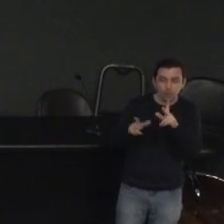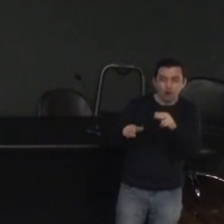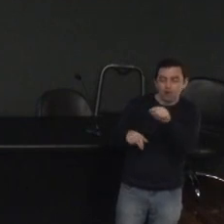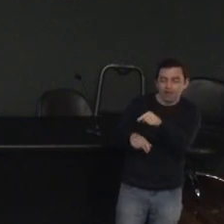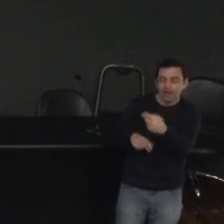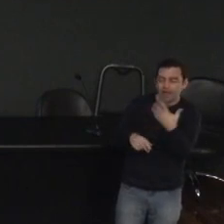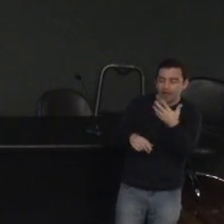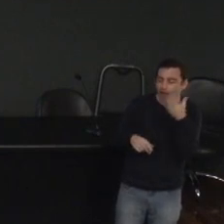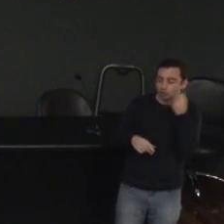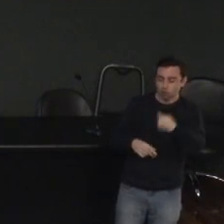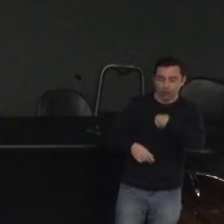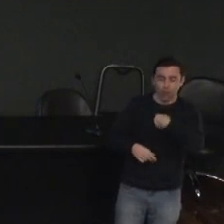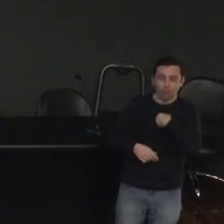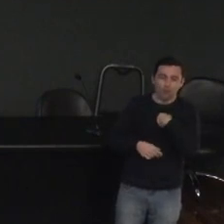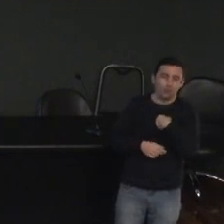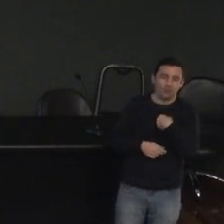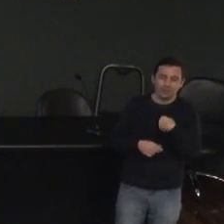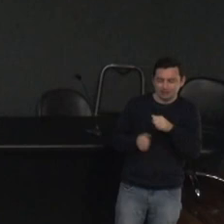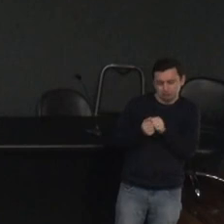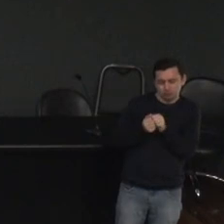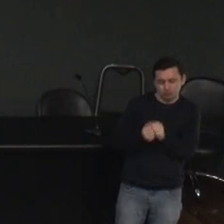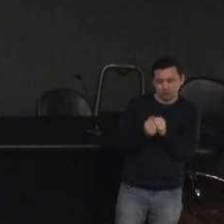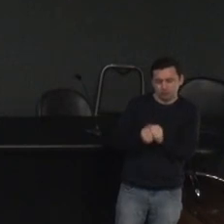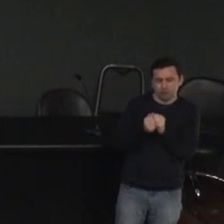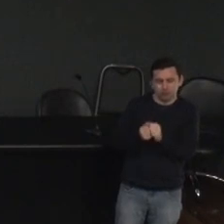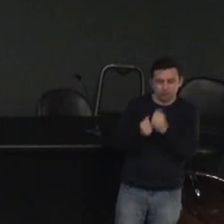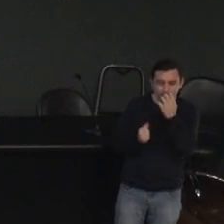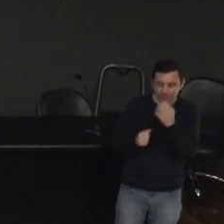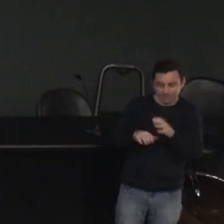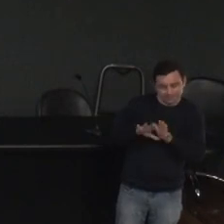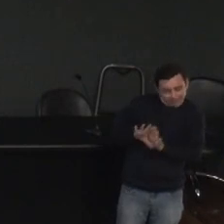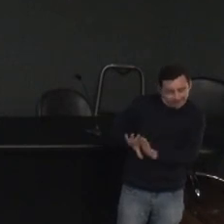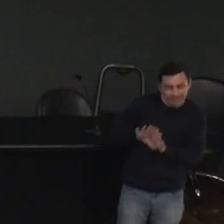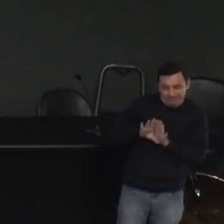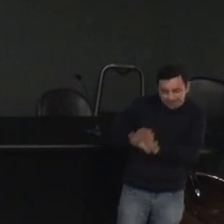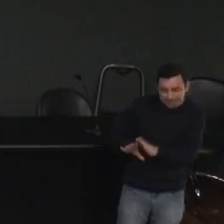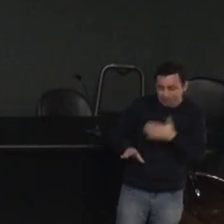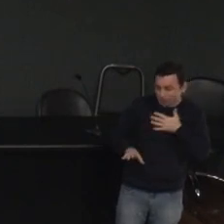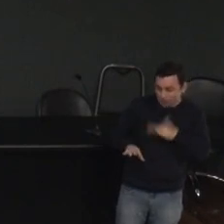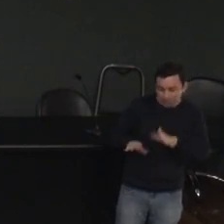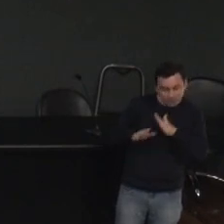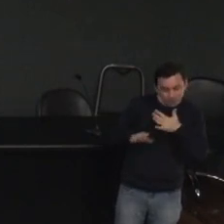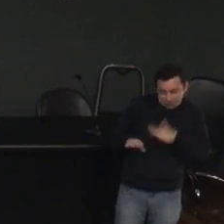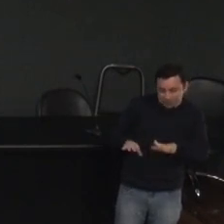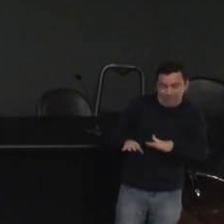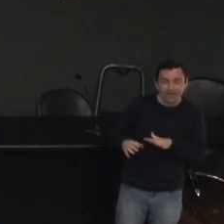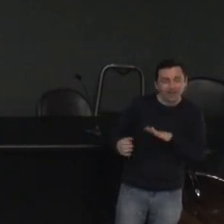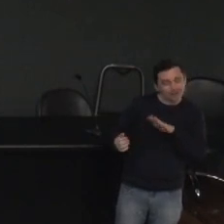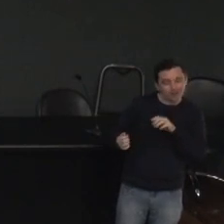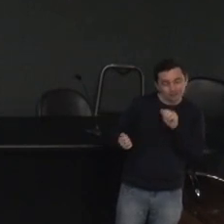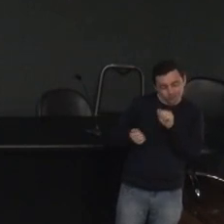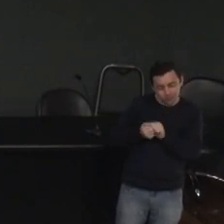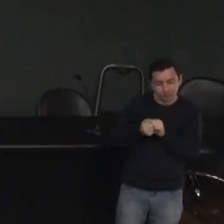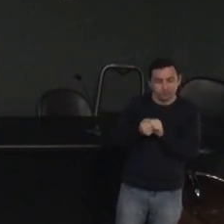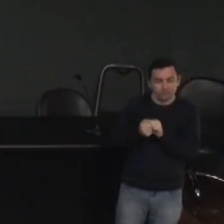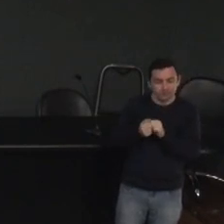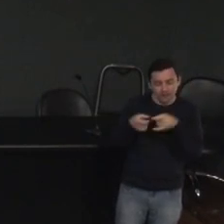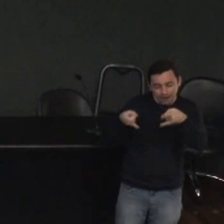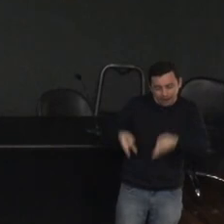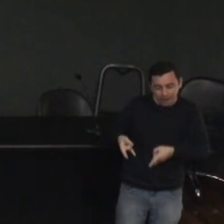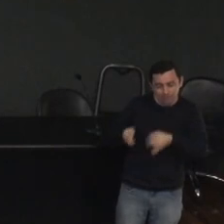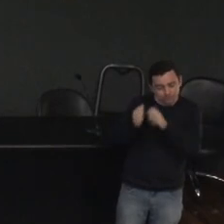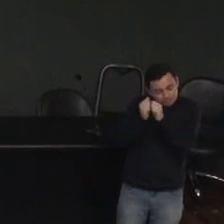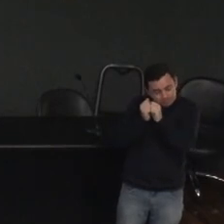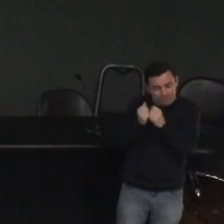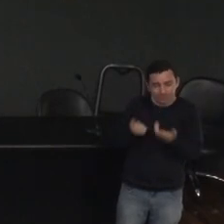ele não sai de perto de mim eu dizia sai sua desgraça não gosto de você eu não gosto de você eu não gosto de você agora dorme na minha cama no pé da cama